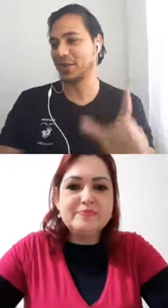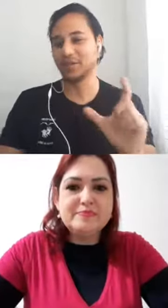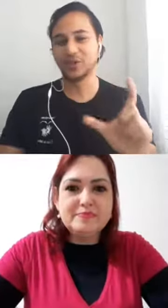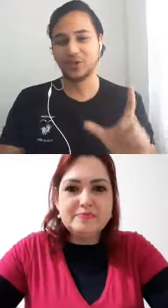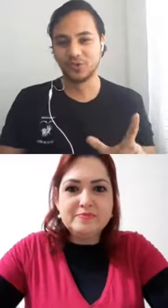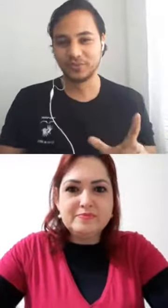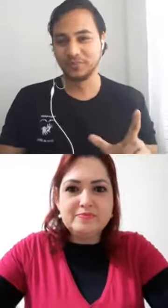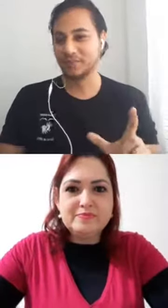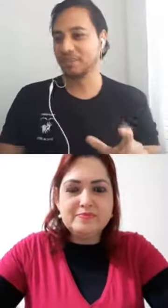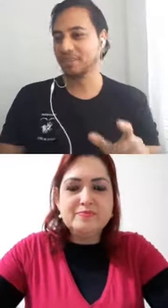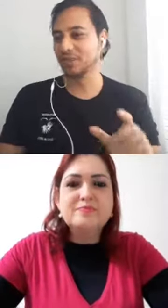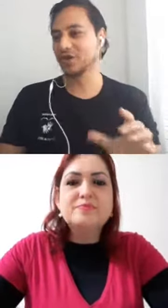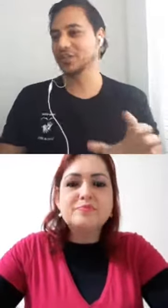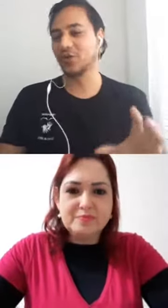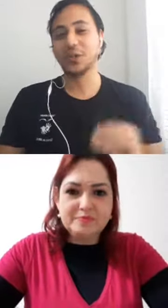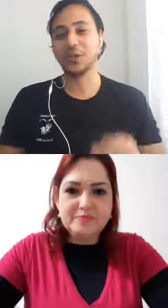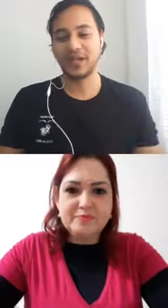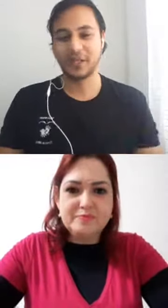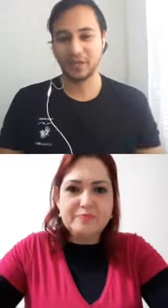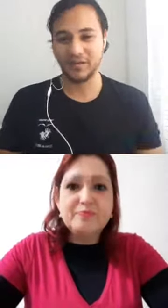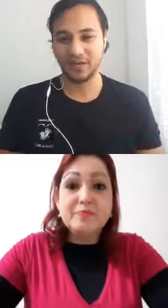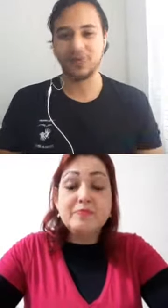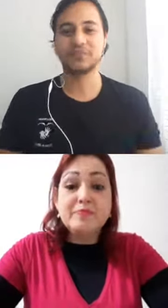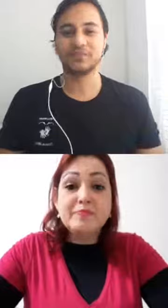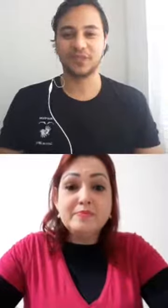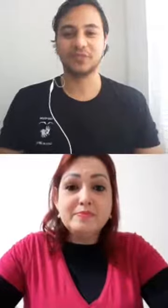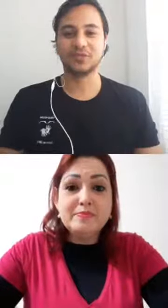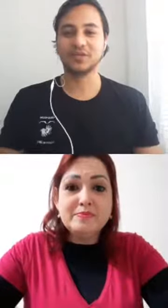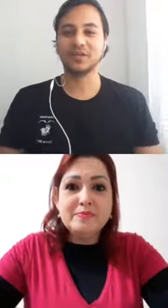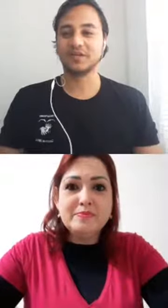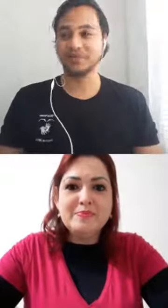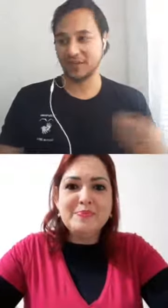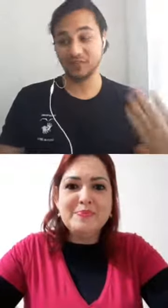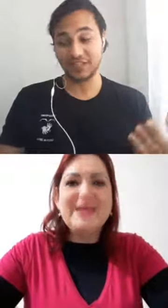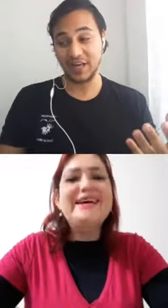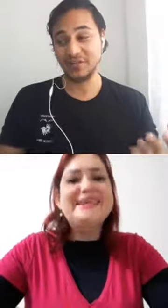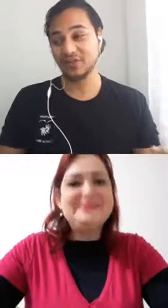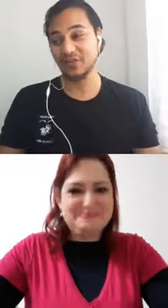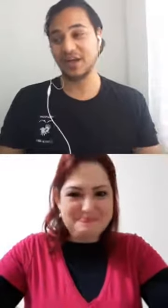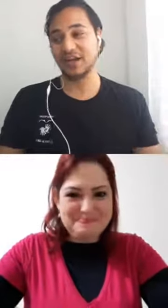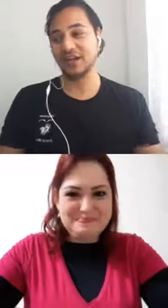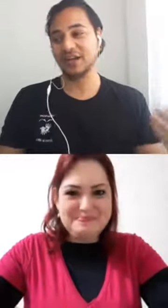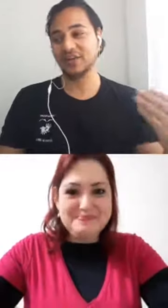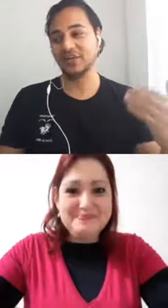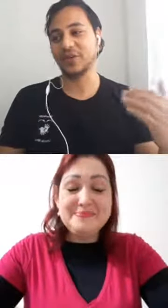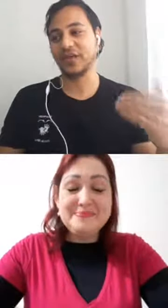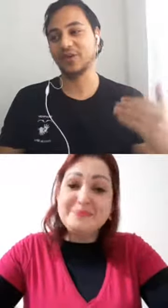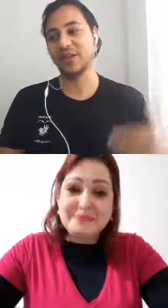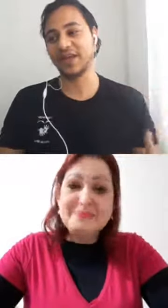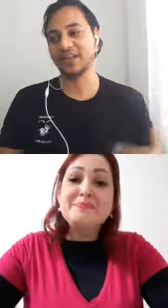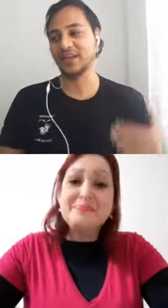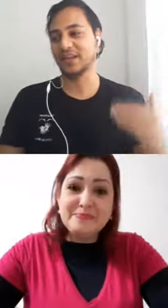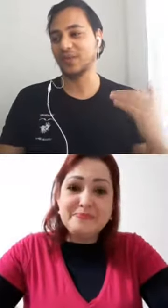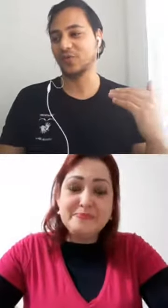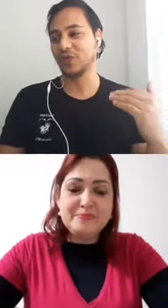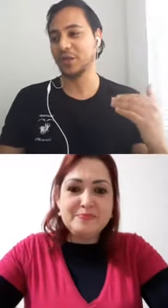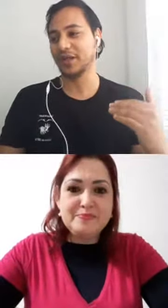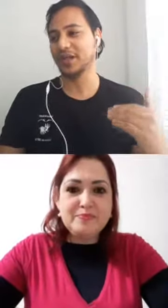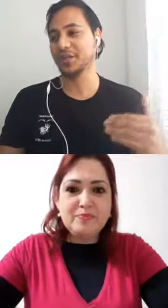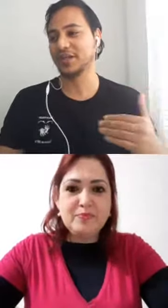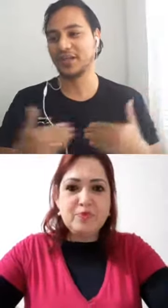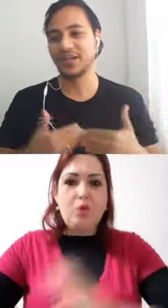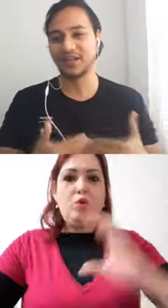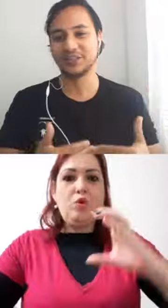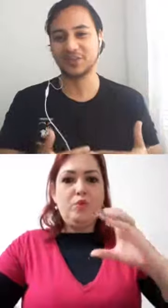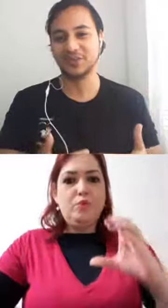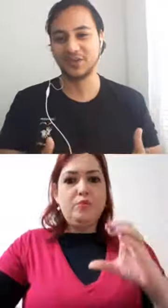É o capítulo 1 do nosso código de ética. Então, né, todo mundo, quem não sabe, o que regulamenta e que tem um código de ética